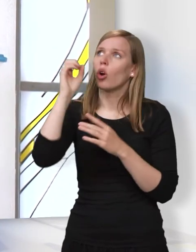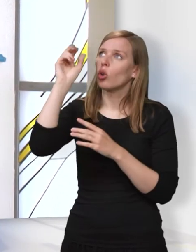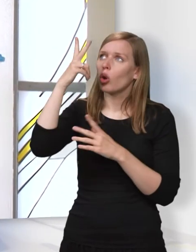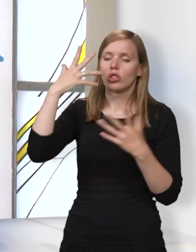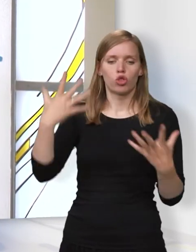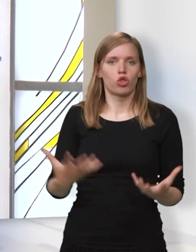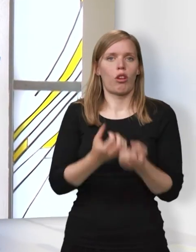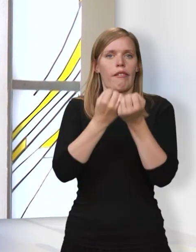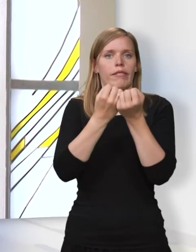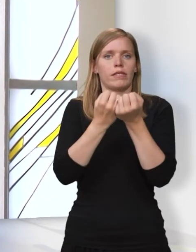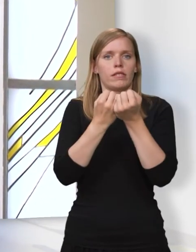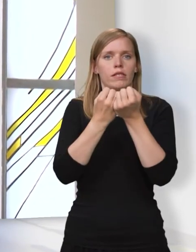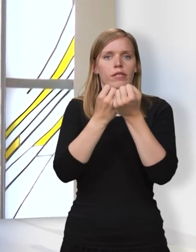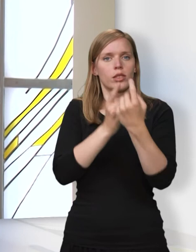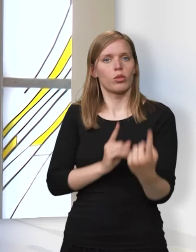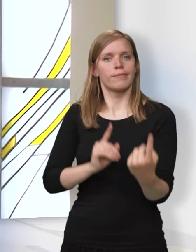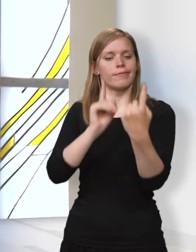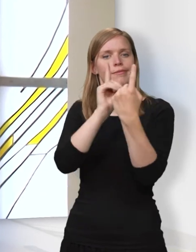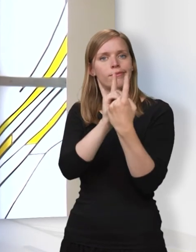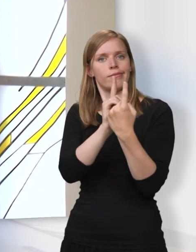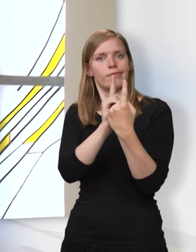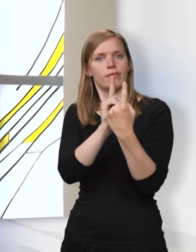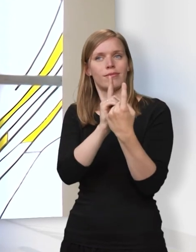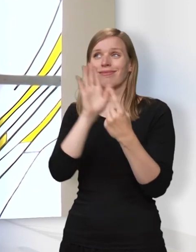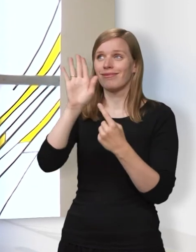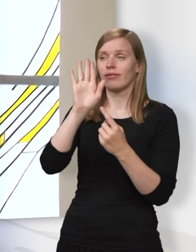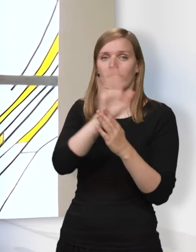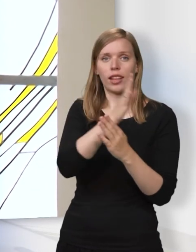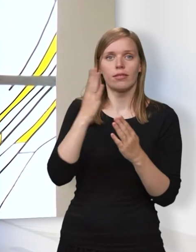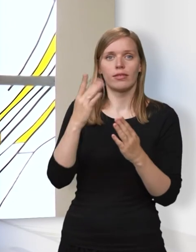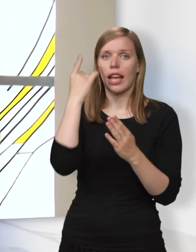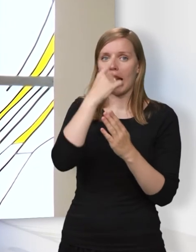geschaffen, als Gegenüber. Wir sind Gottes Ebenbild.